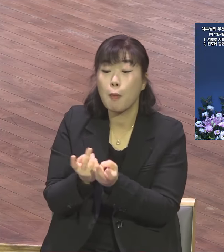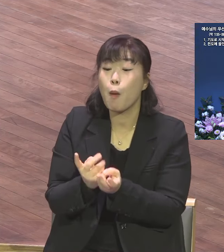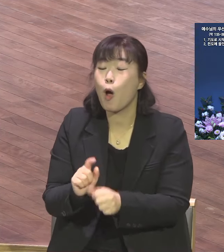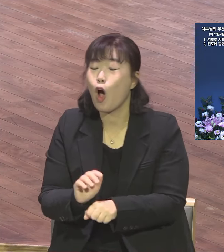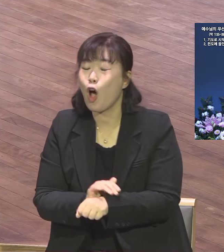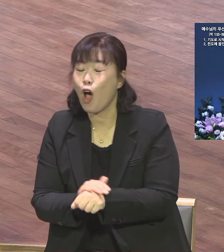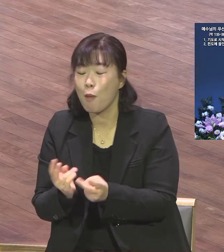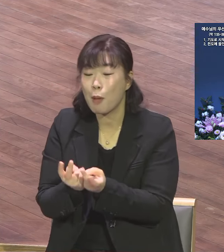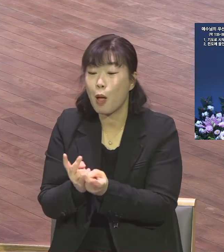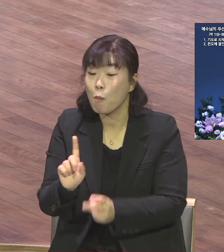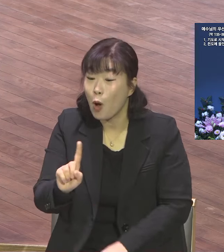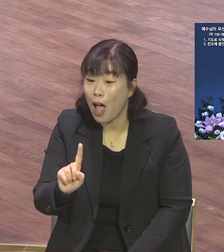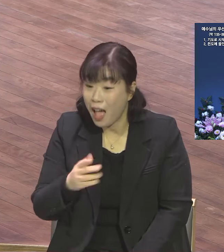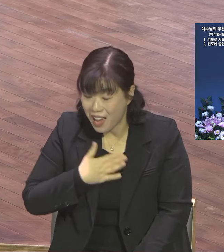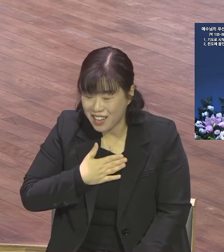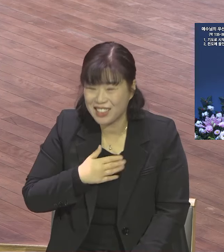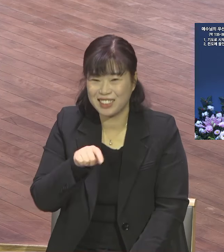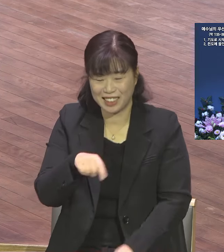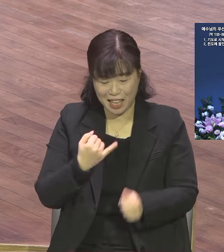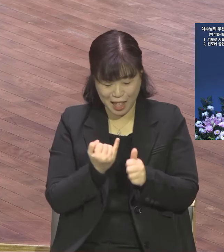집사, 우리 저 장인 좀 만나라.